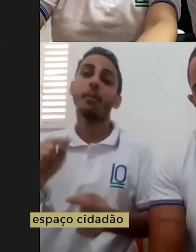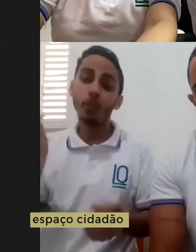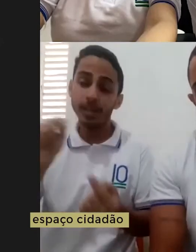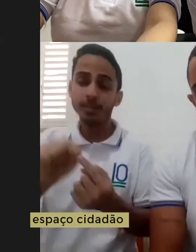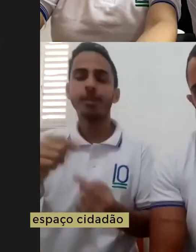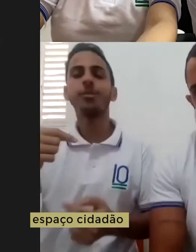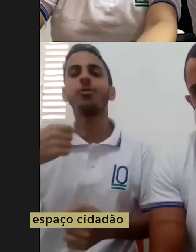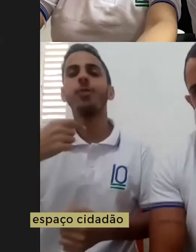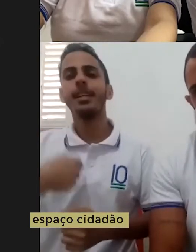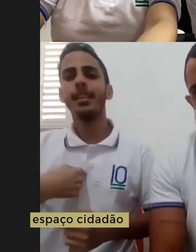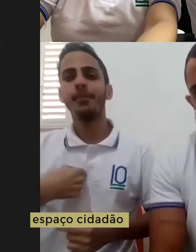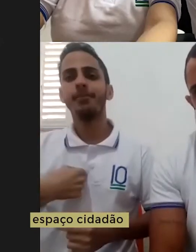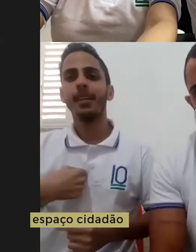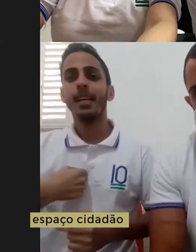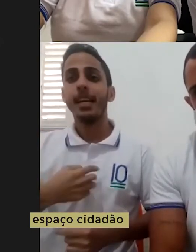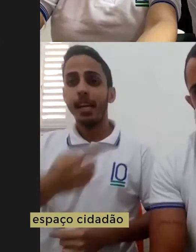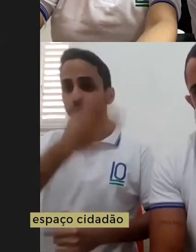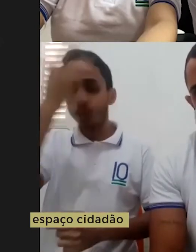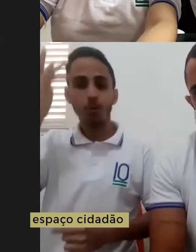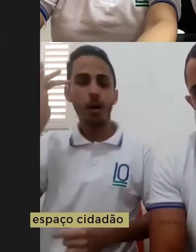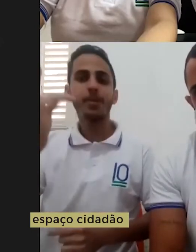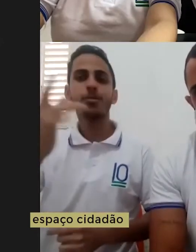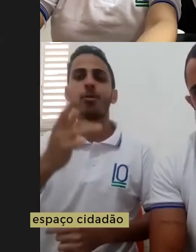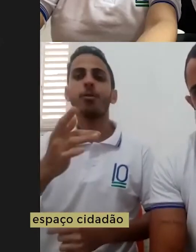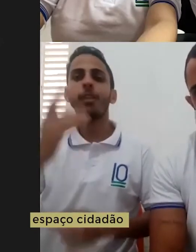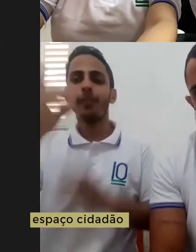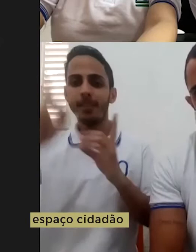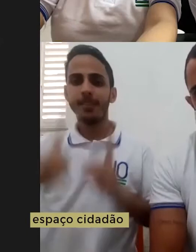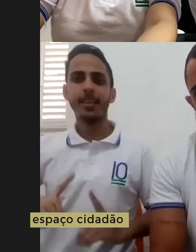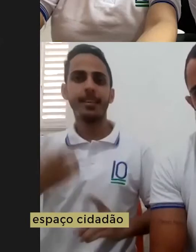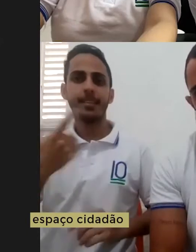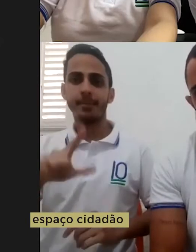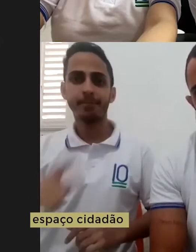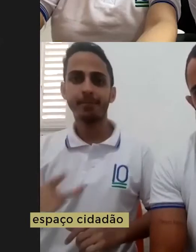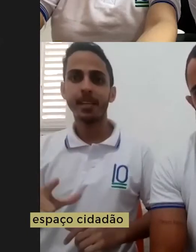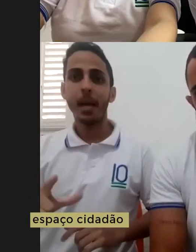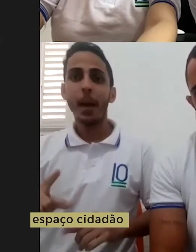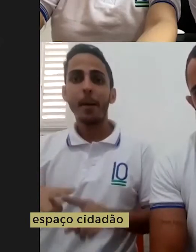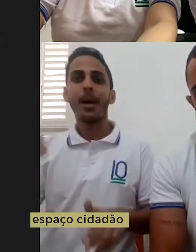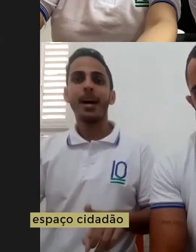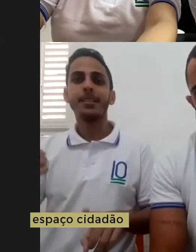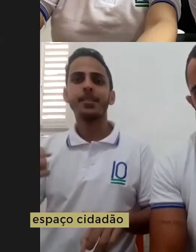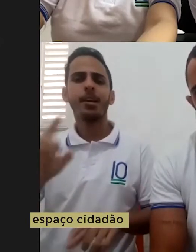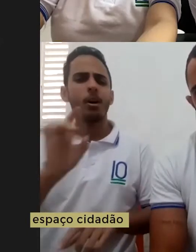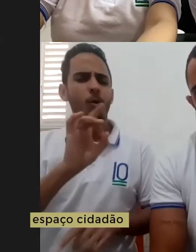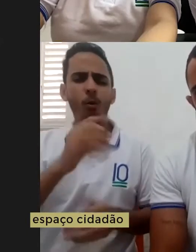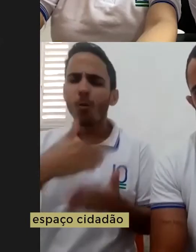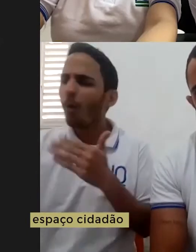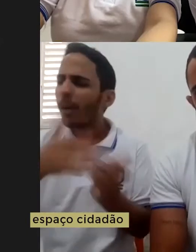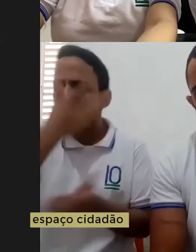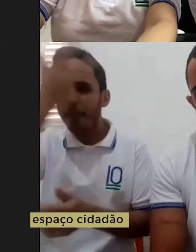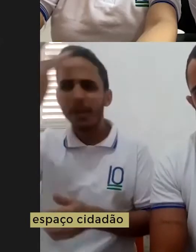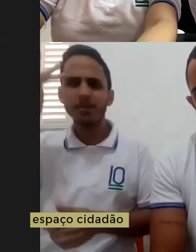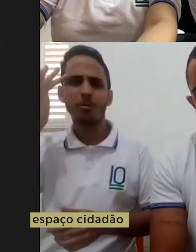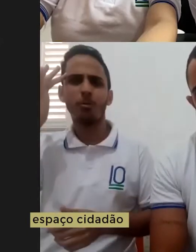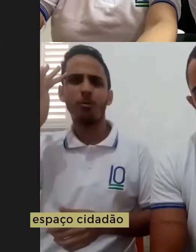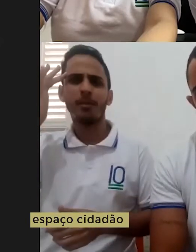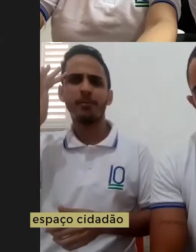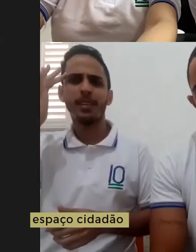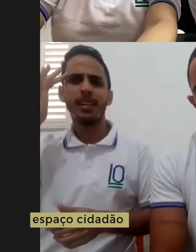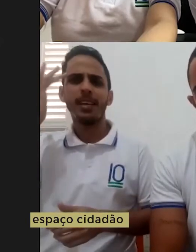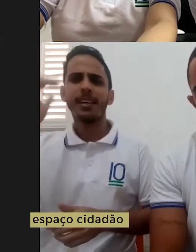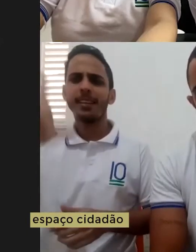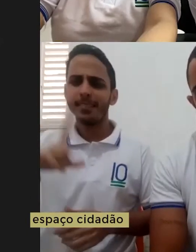É por isso que eu estou aqui. Eu não sou uma pessoa com deficiência, mas qualquer